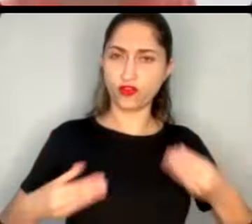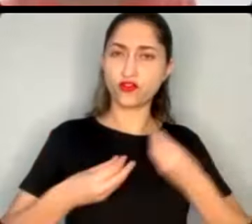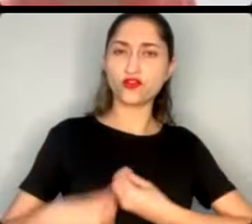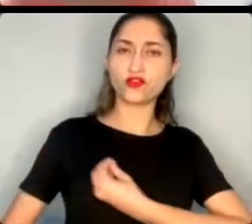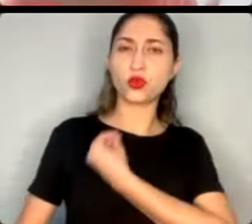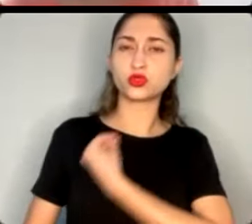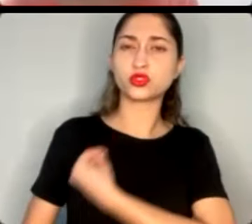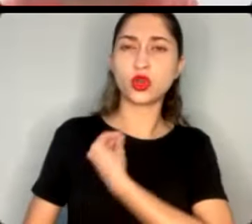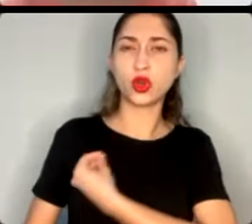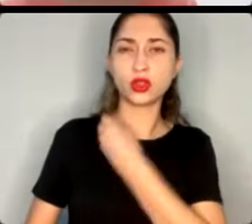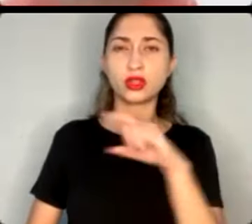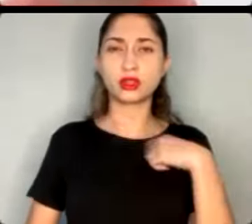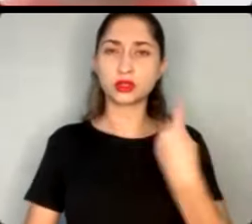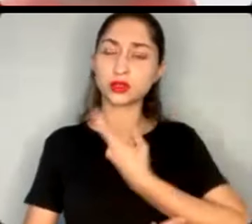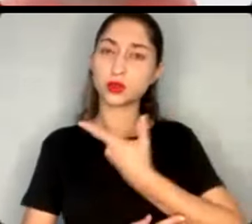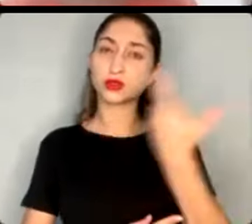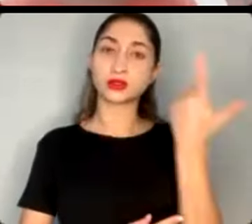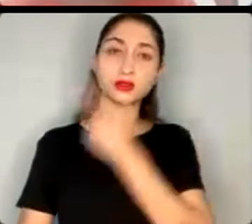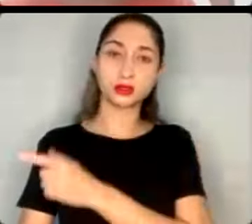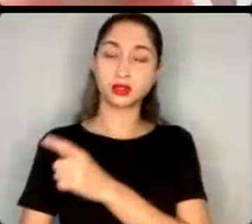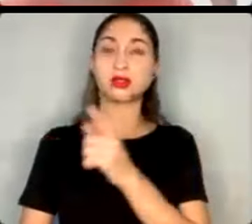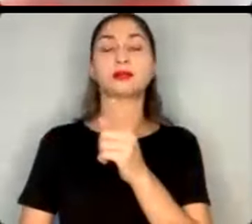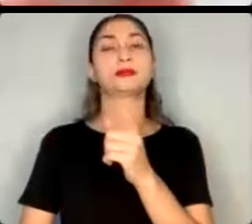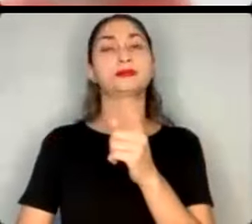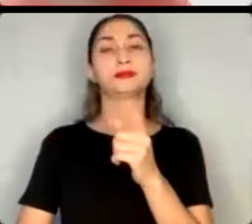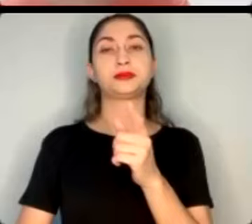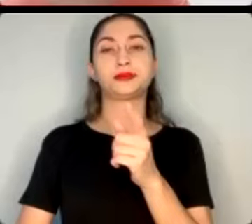possa corrigir determinadas